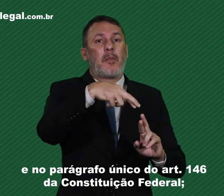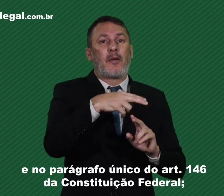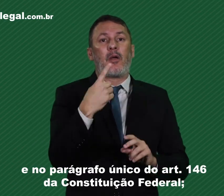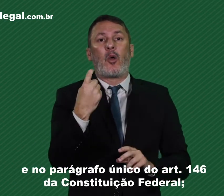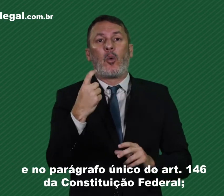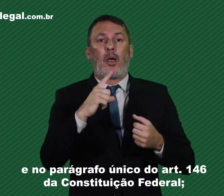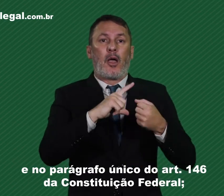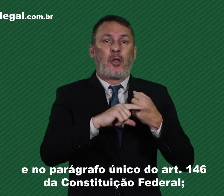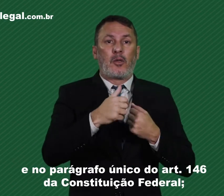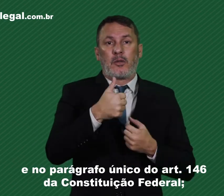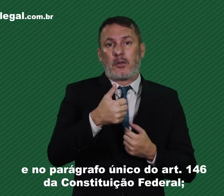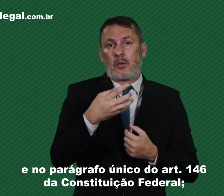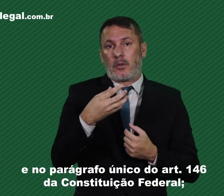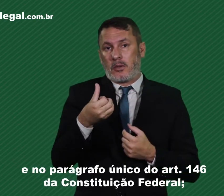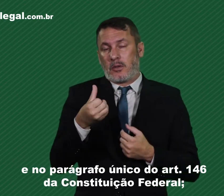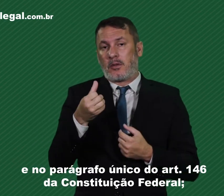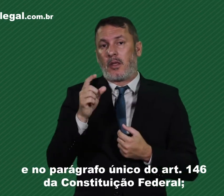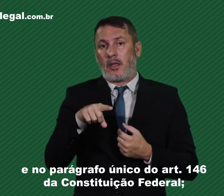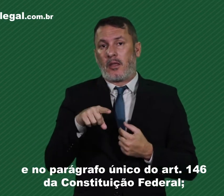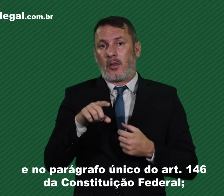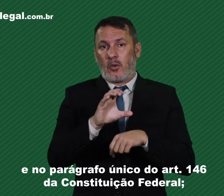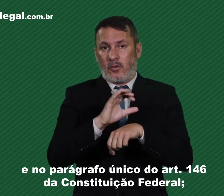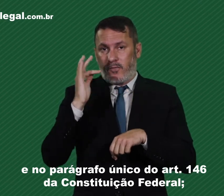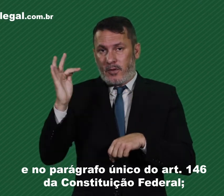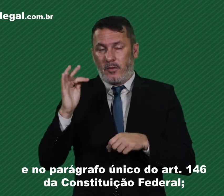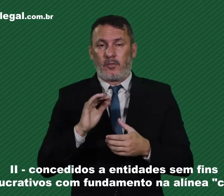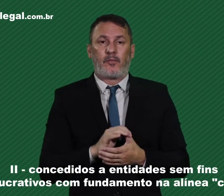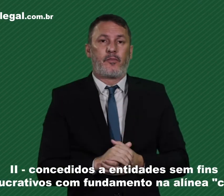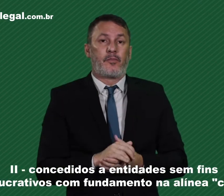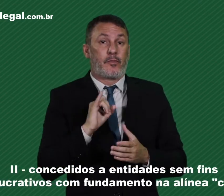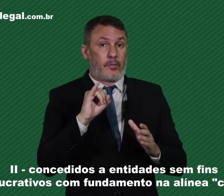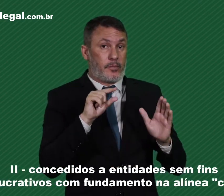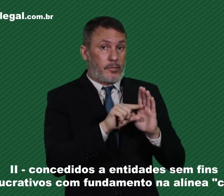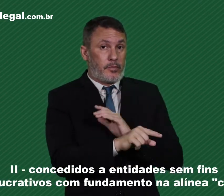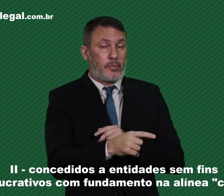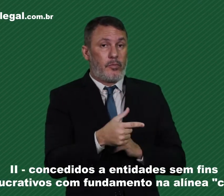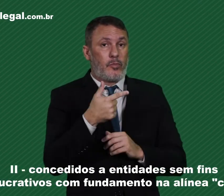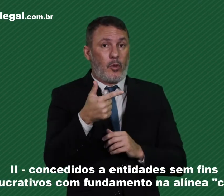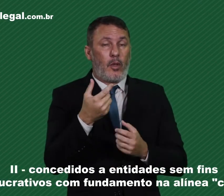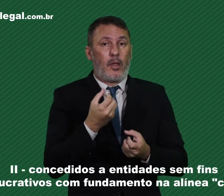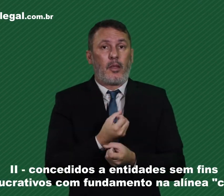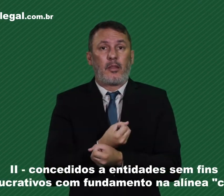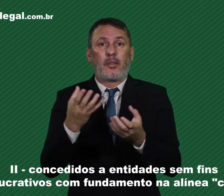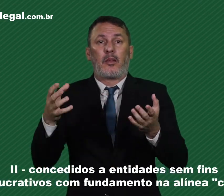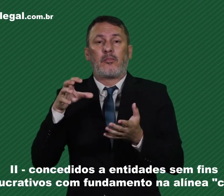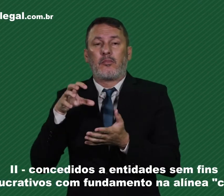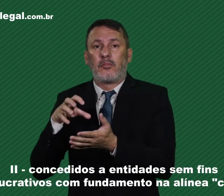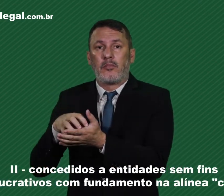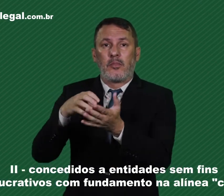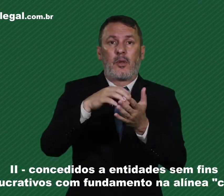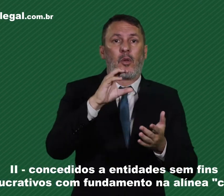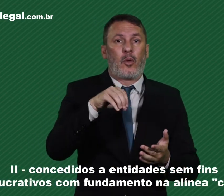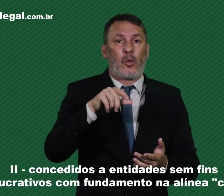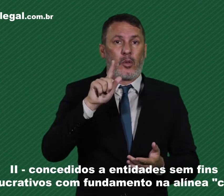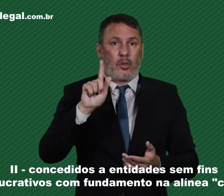artigo 146 da Constituição Federal inciso 2 concedidos A Entidade sem fins lucrativos